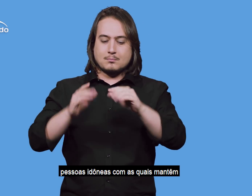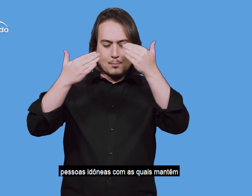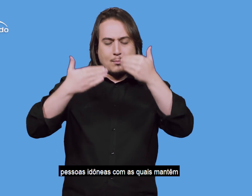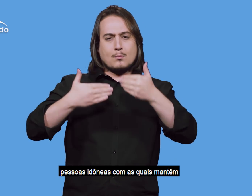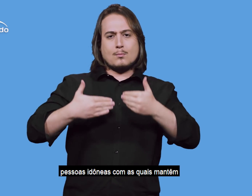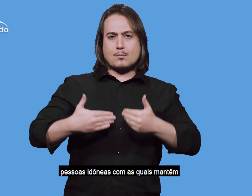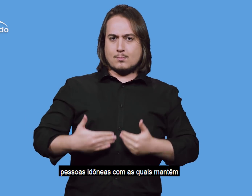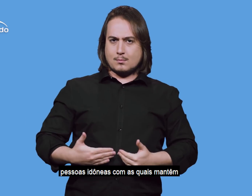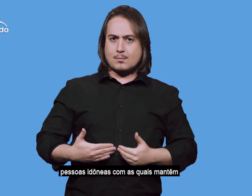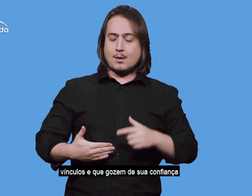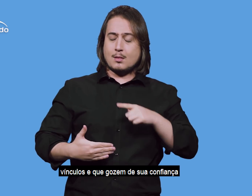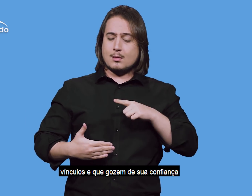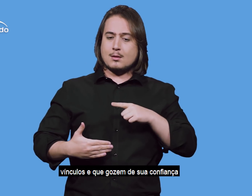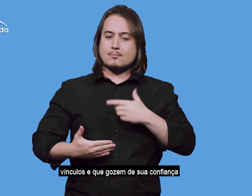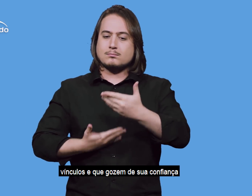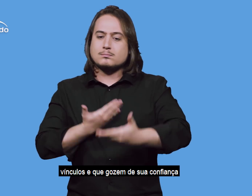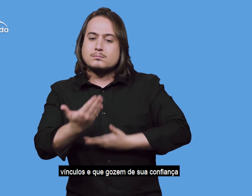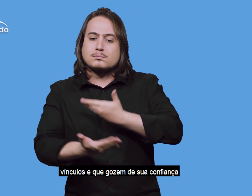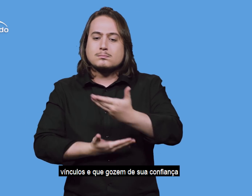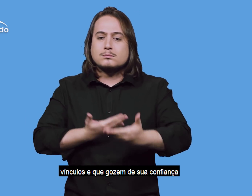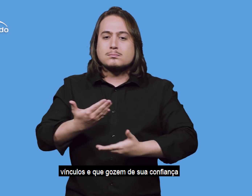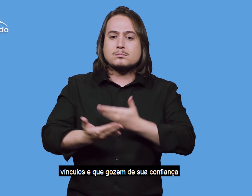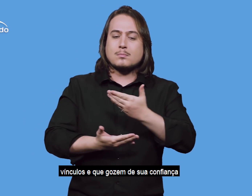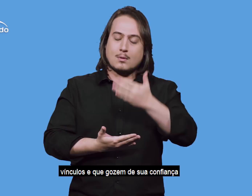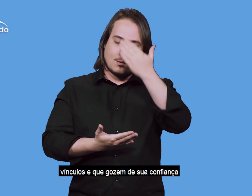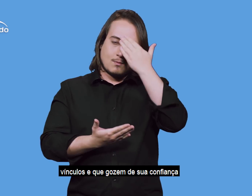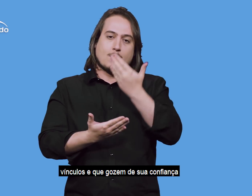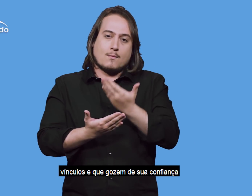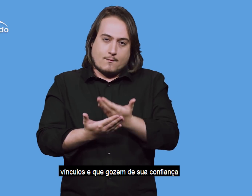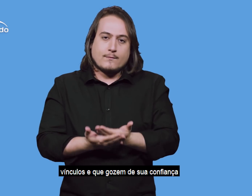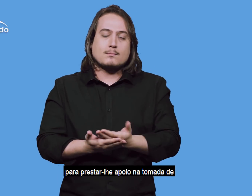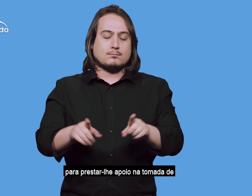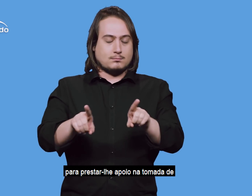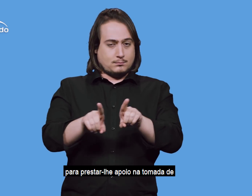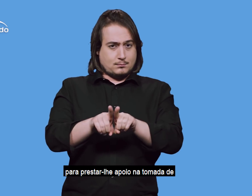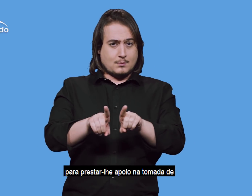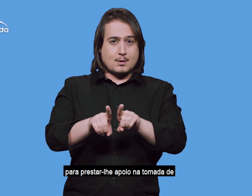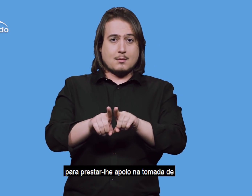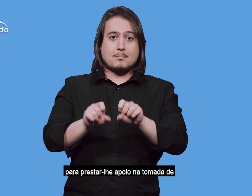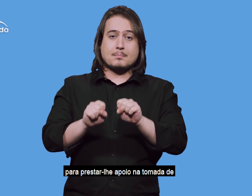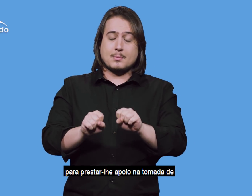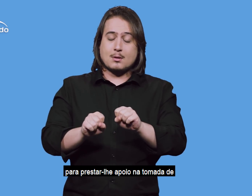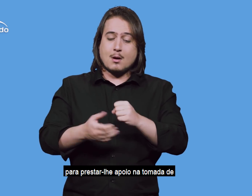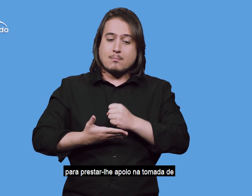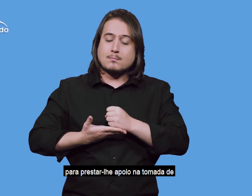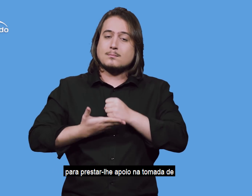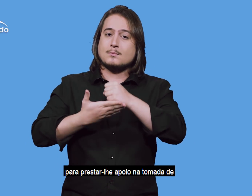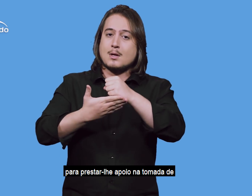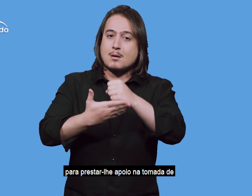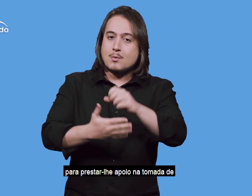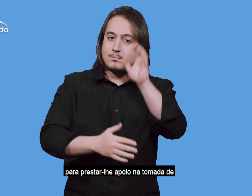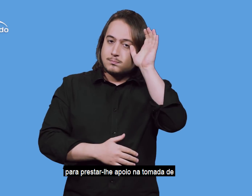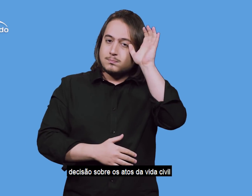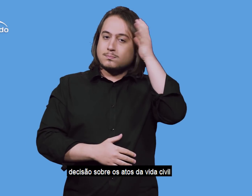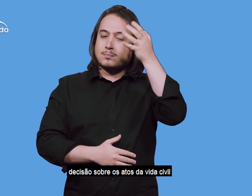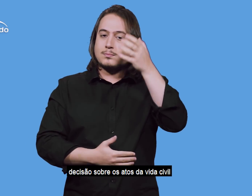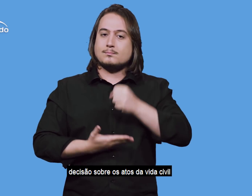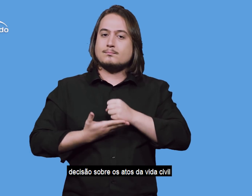quais mantêm vínculos e que gostem de sua confiança para prestarem apoio na tomada de decisão sobre os